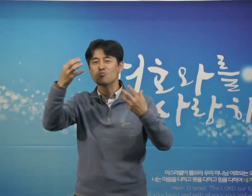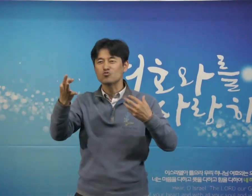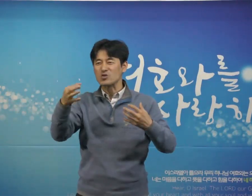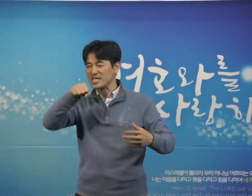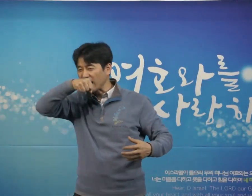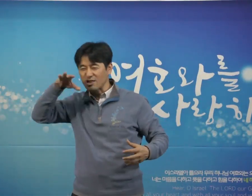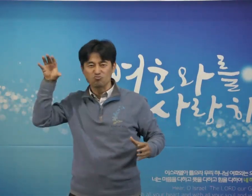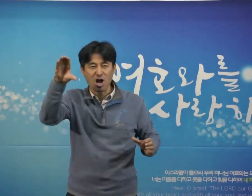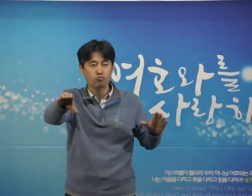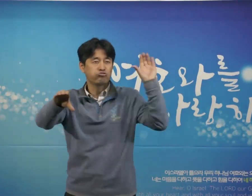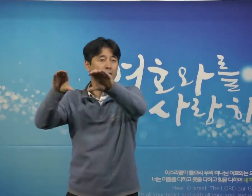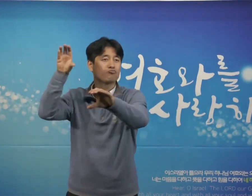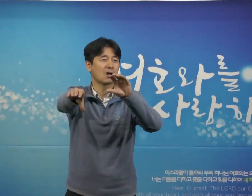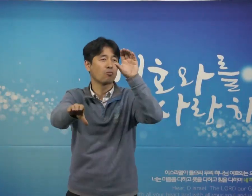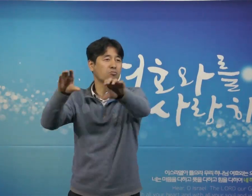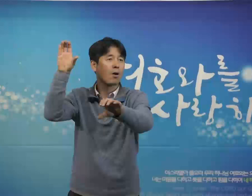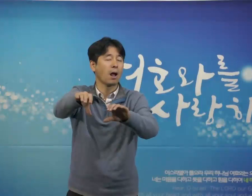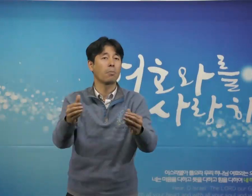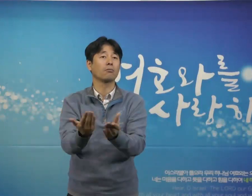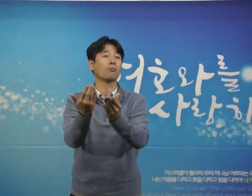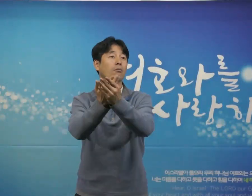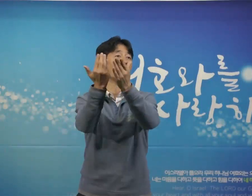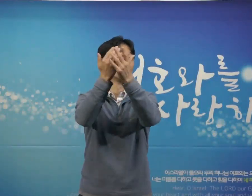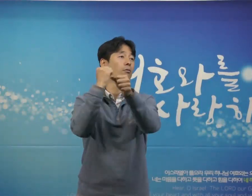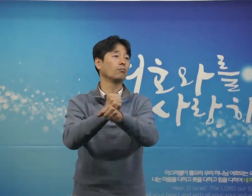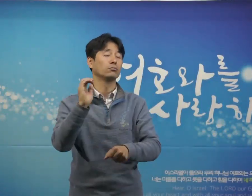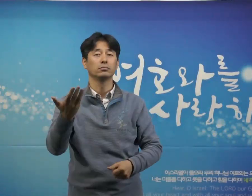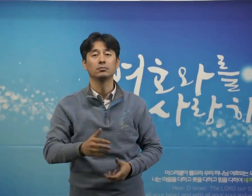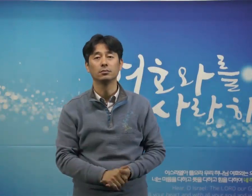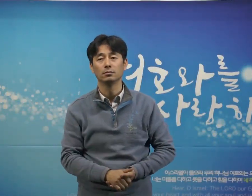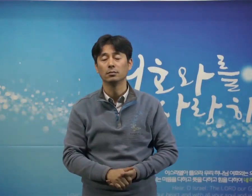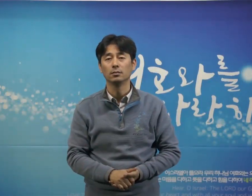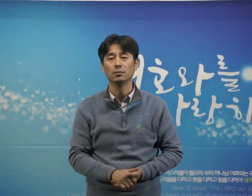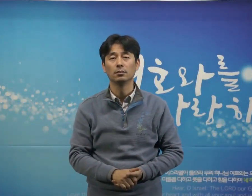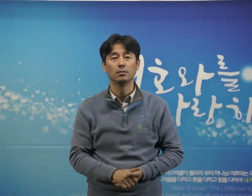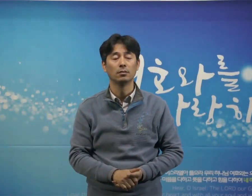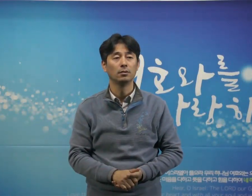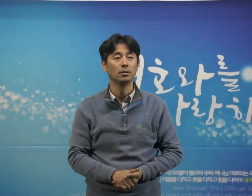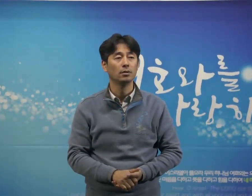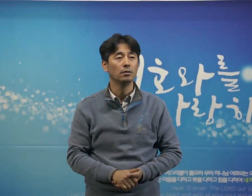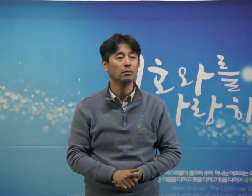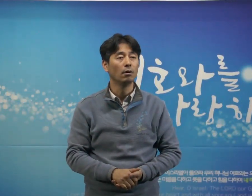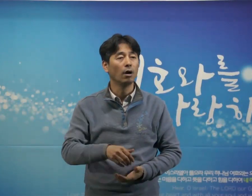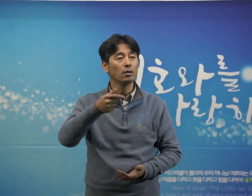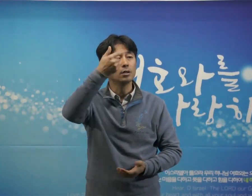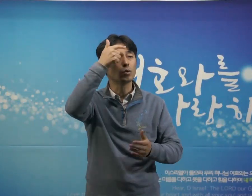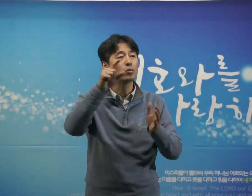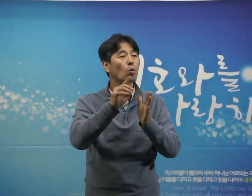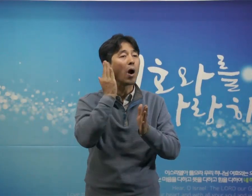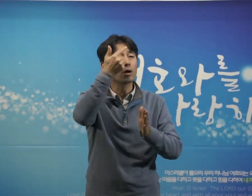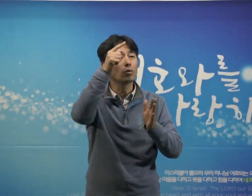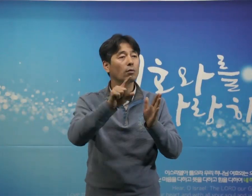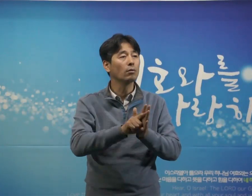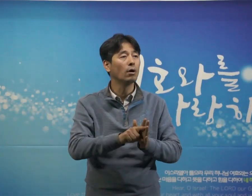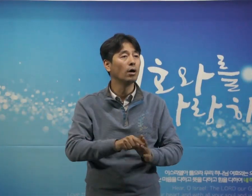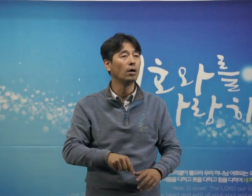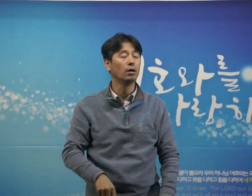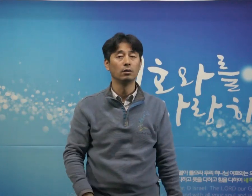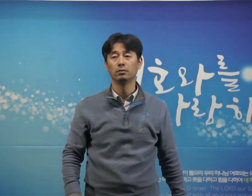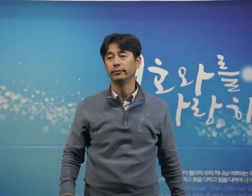스마트 수화통역을 통해서 화면을 더 키울 수도 있고 많은 투자들이 이루어지고 있습니다. 그런데 기독교